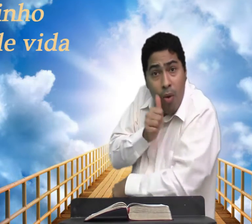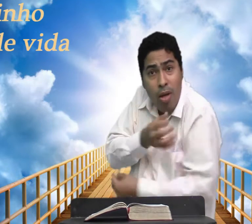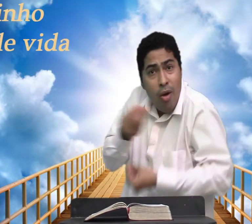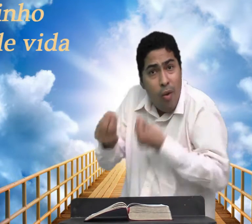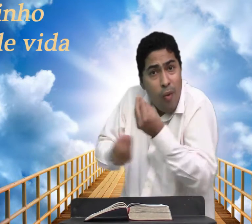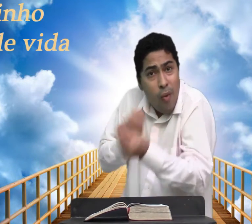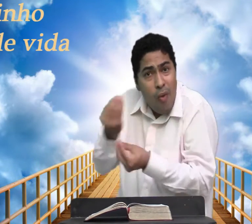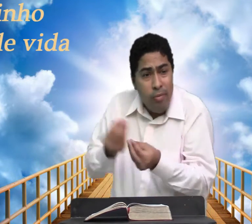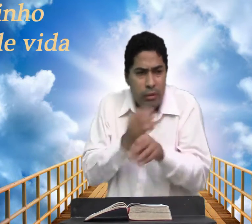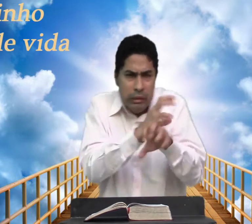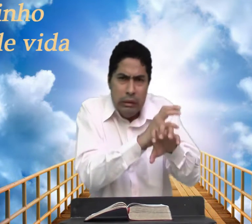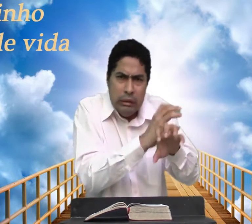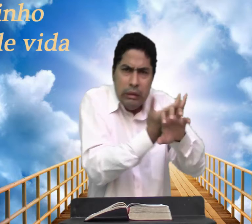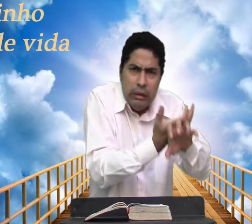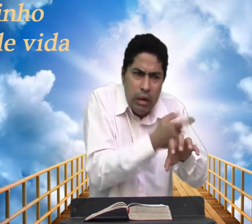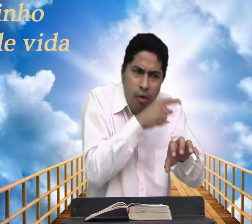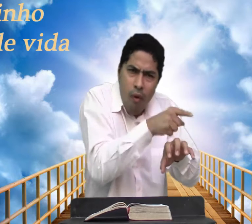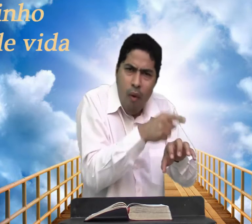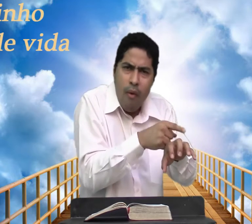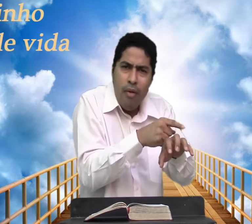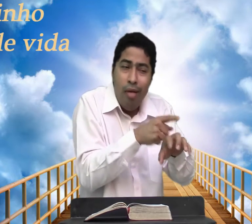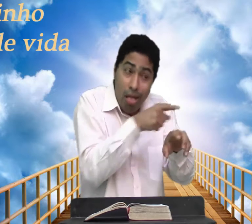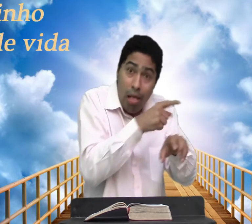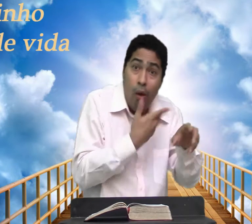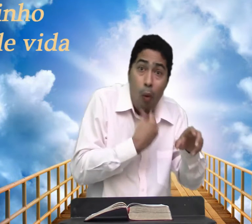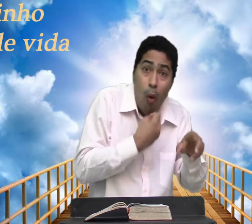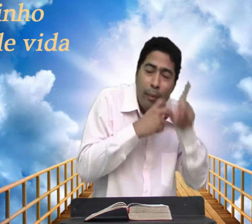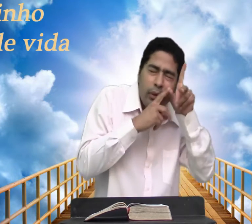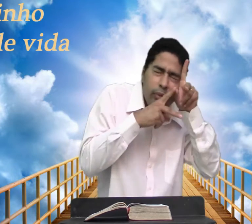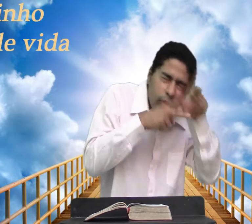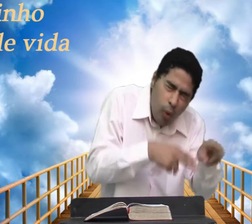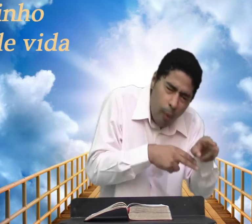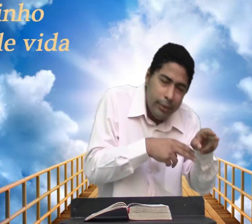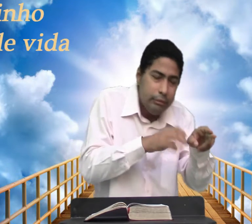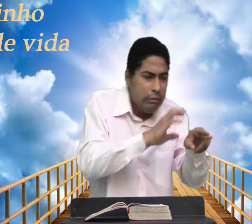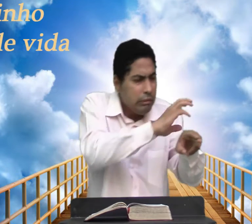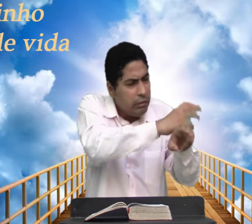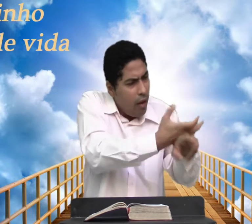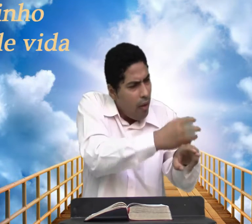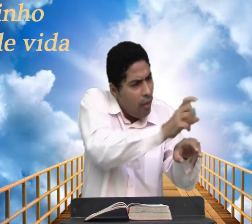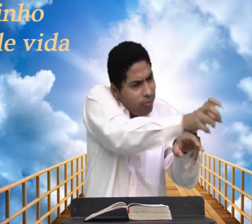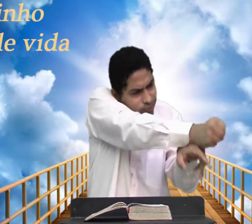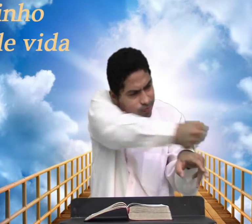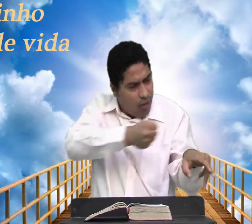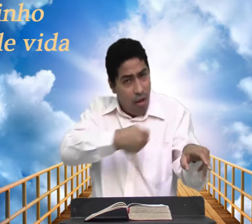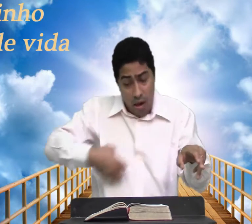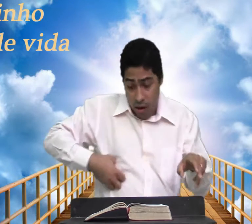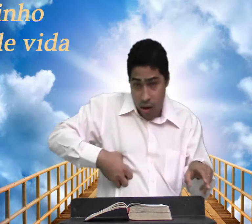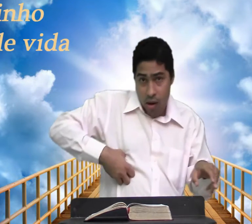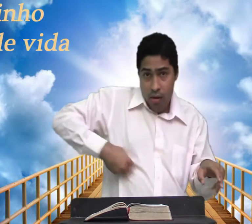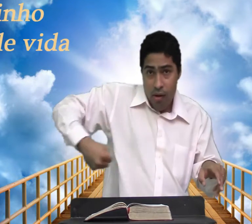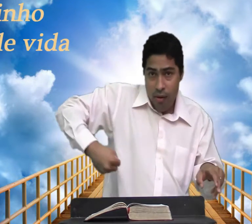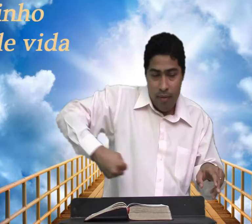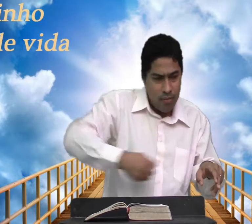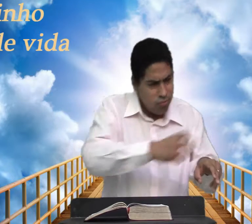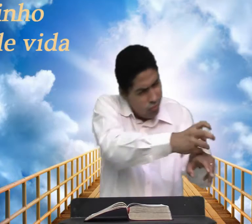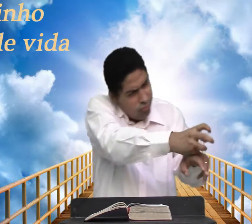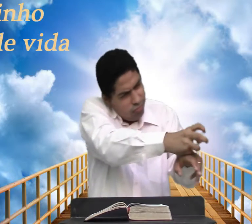para criar a mulher, Deus deu um sono muito pesado ao homem, e de sua costela ele então